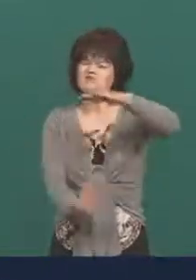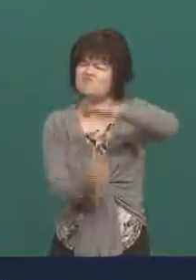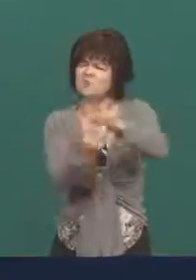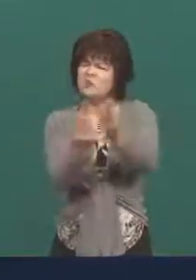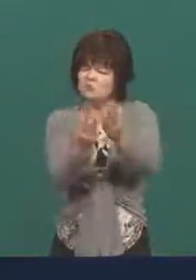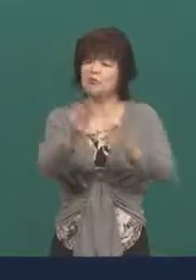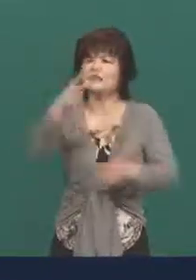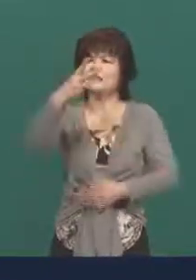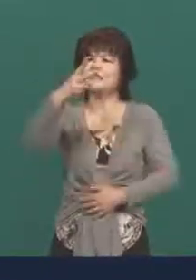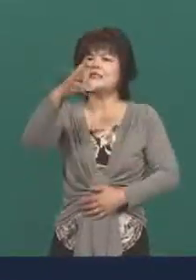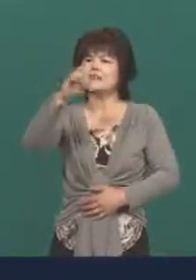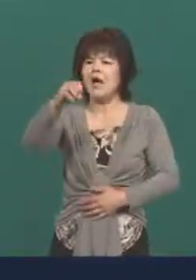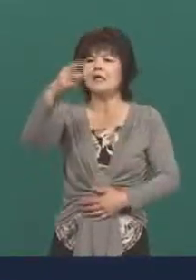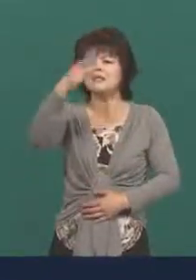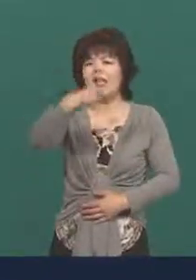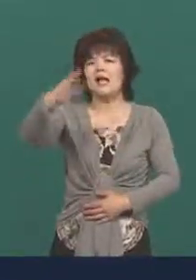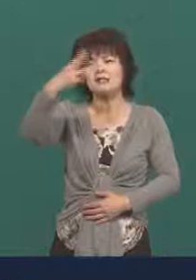で